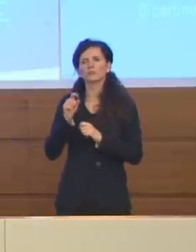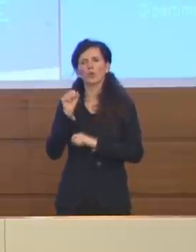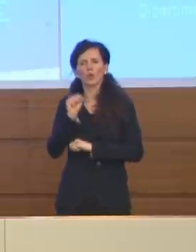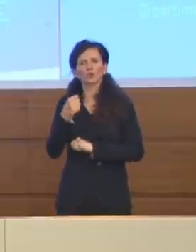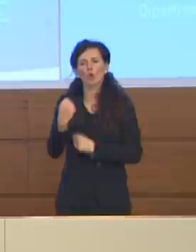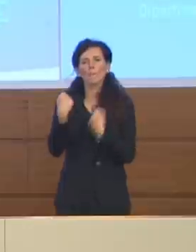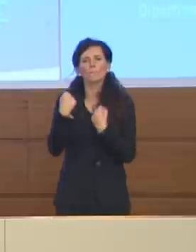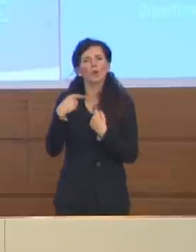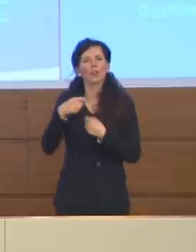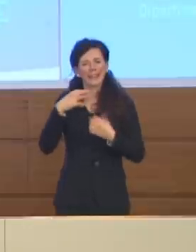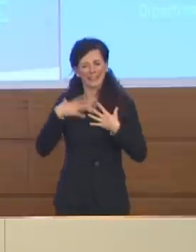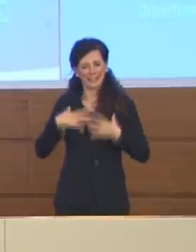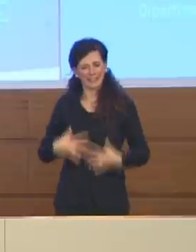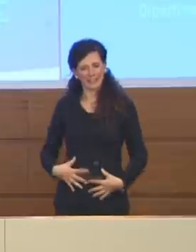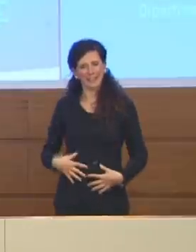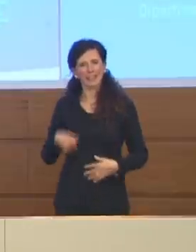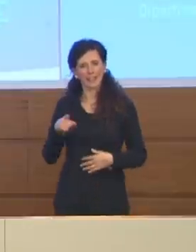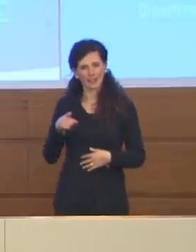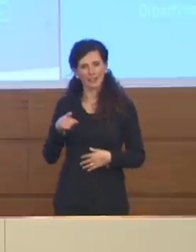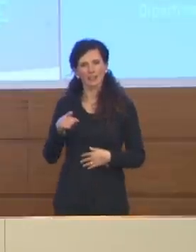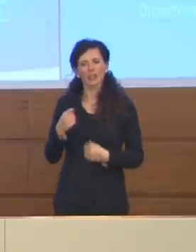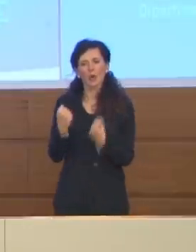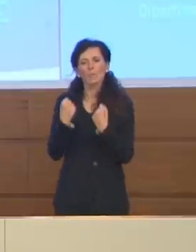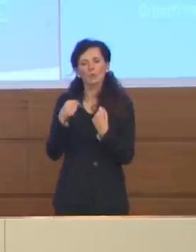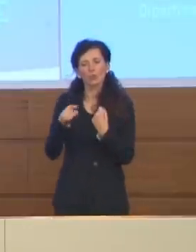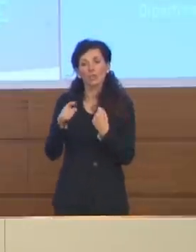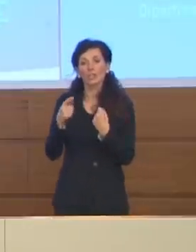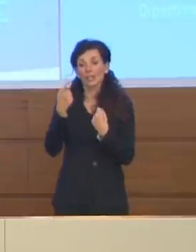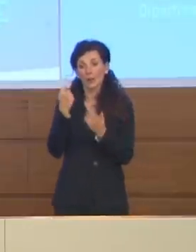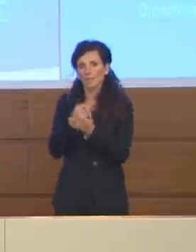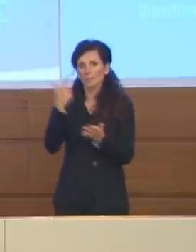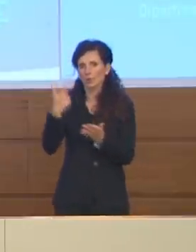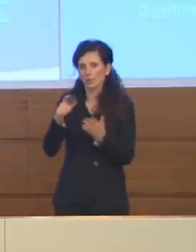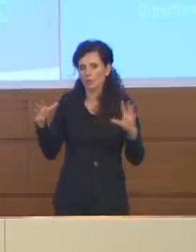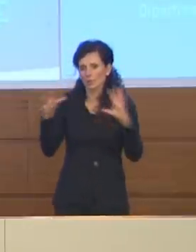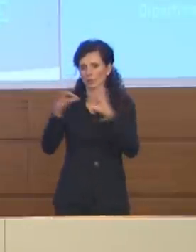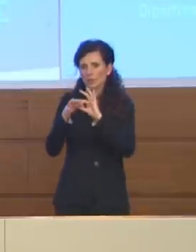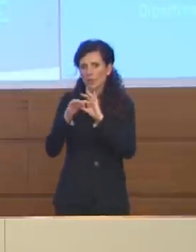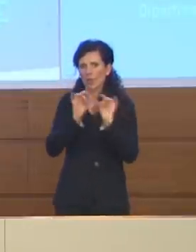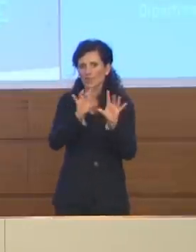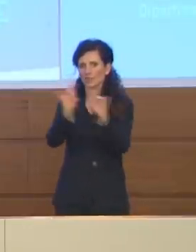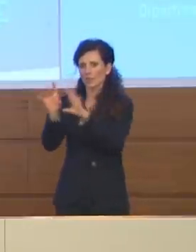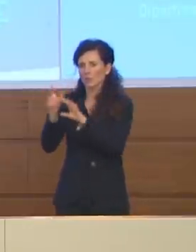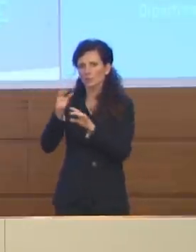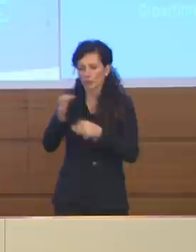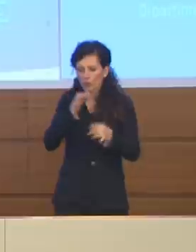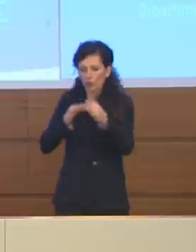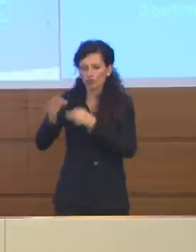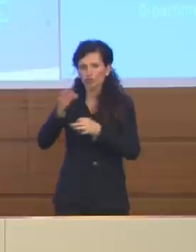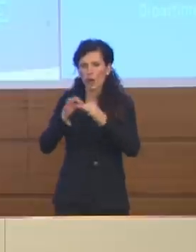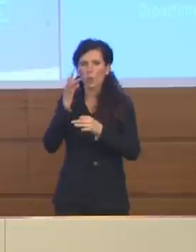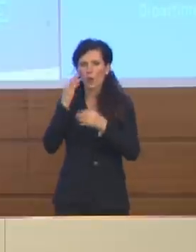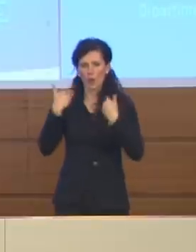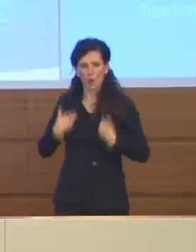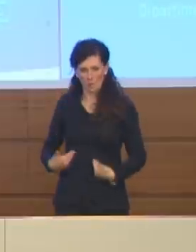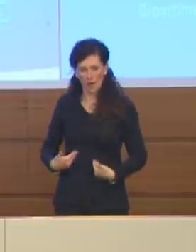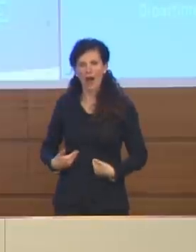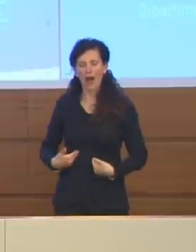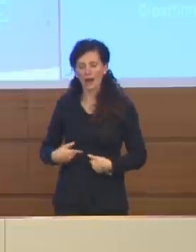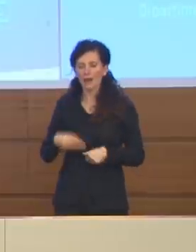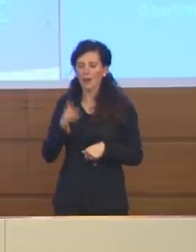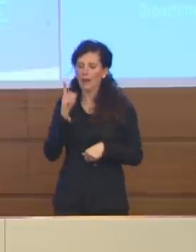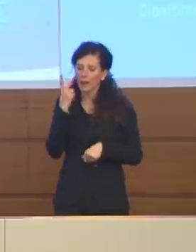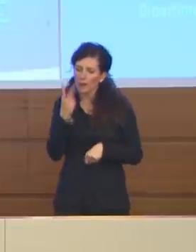fondamentali per il legame del virus rispetto ai recettori delle cellule umane avranno una durata